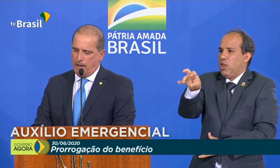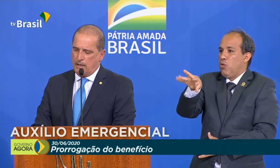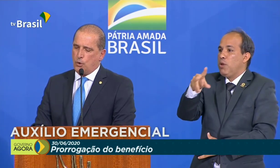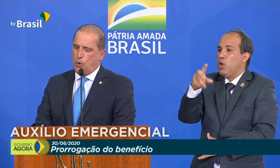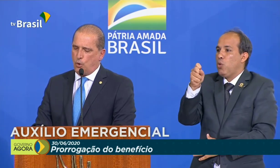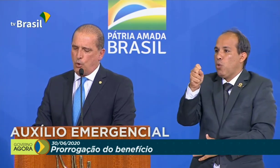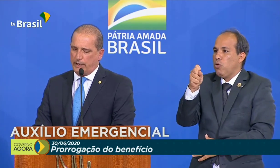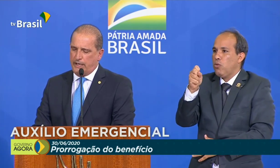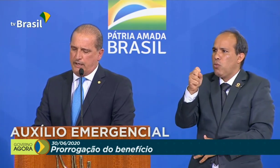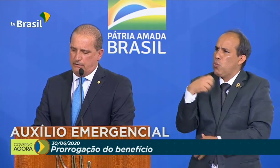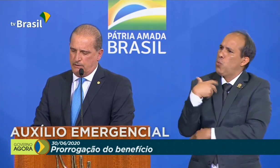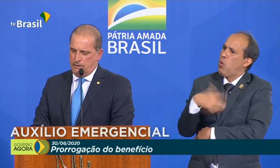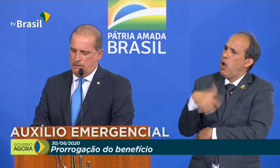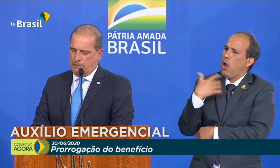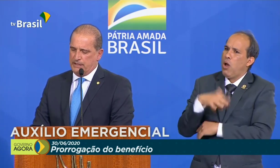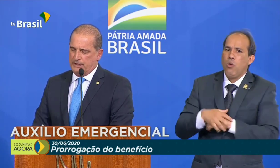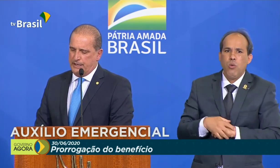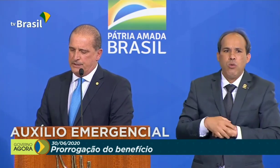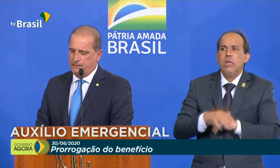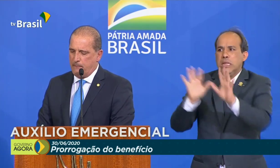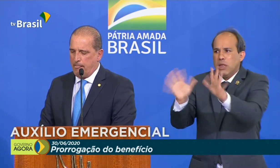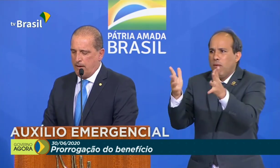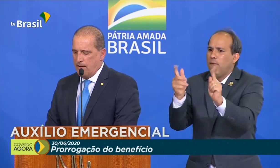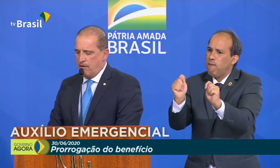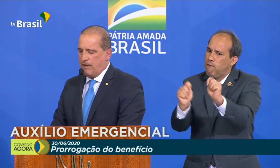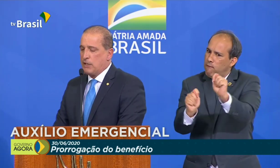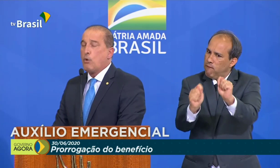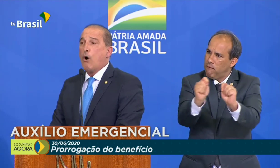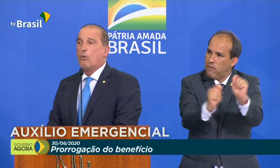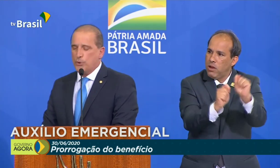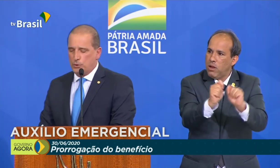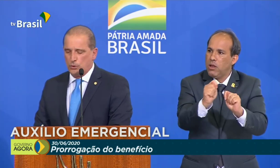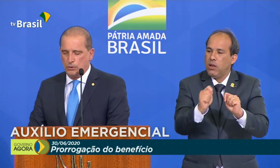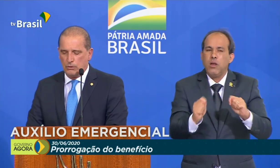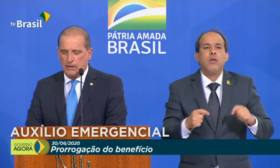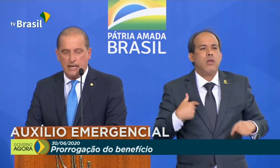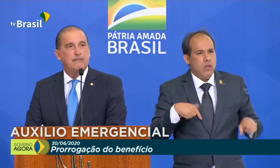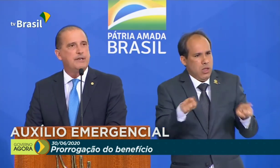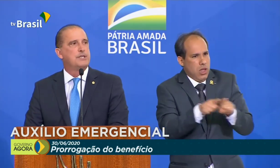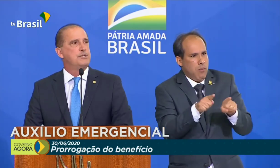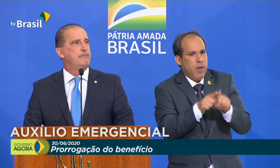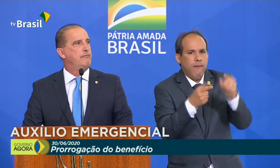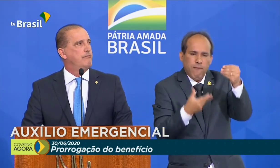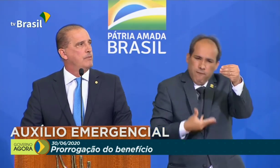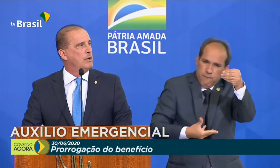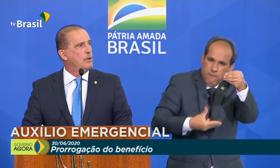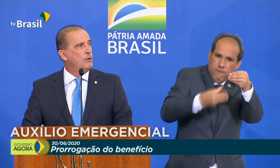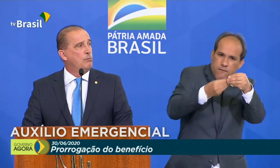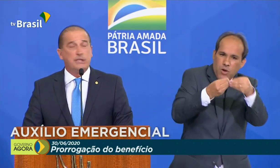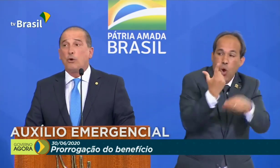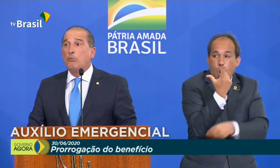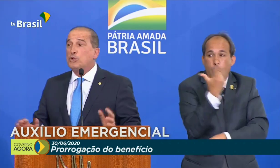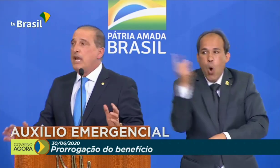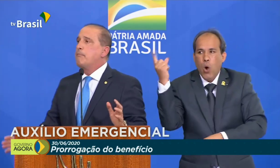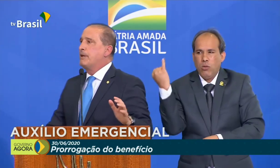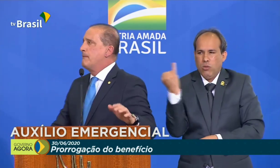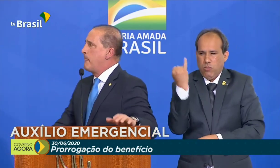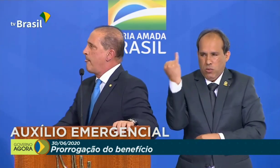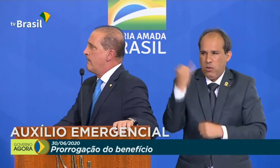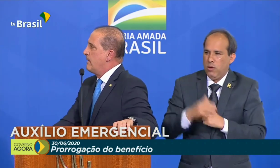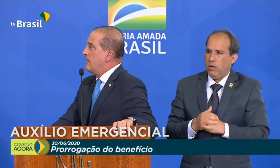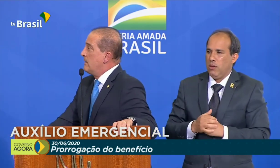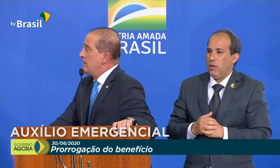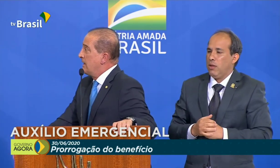brasileiros. Eu concluo aqui, presidente, falando algo muito relevante, porque, como